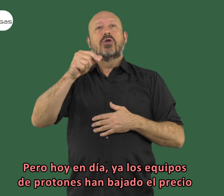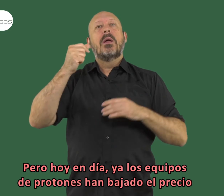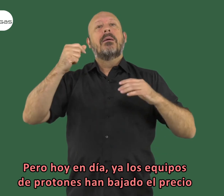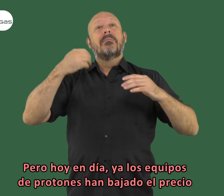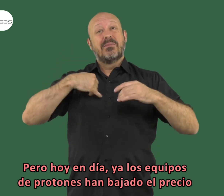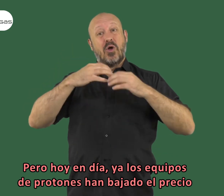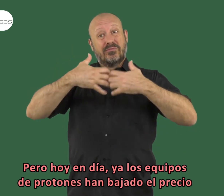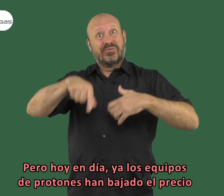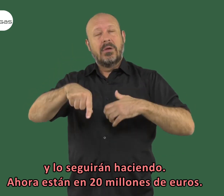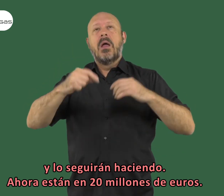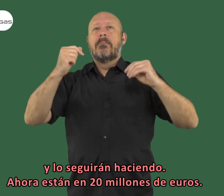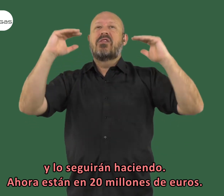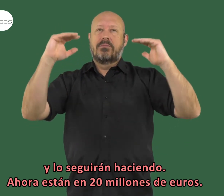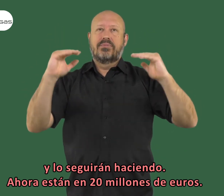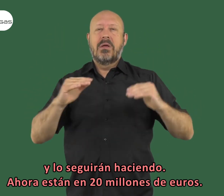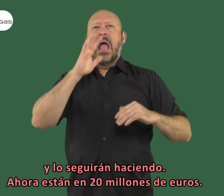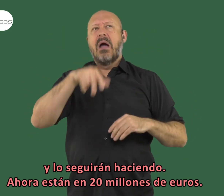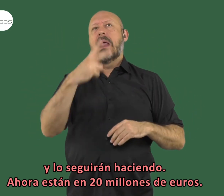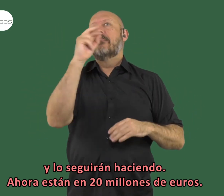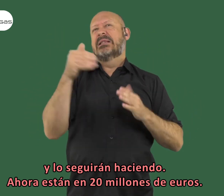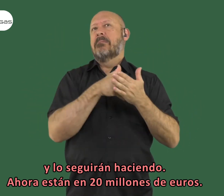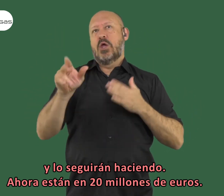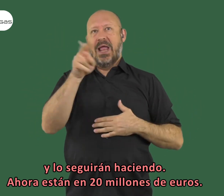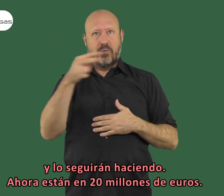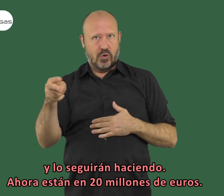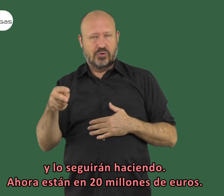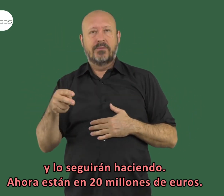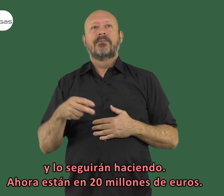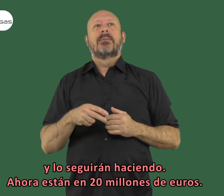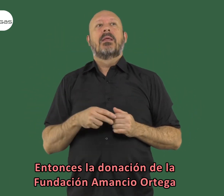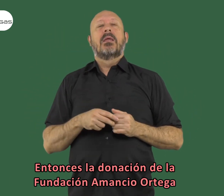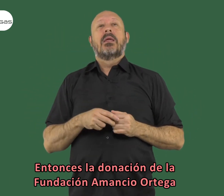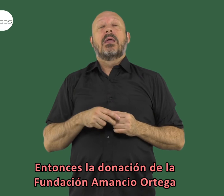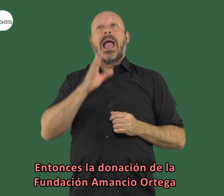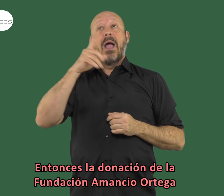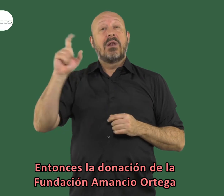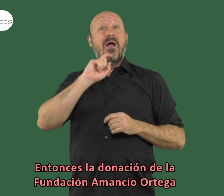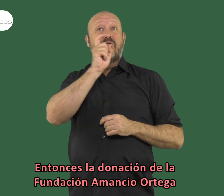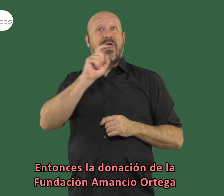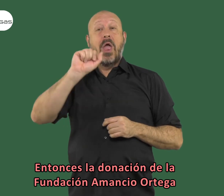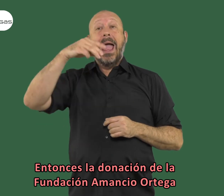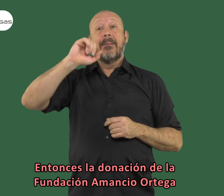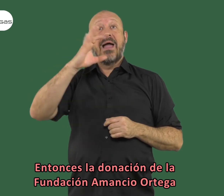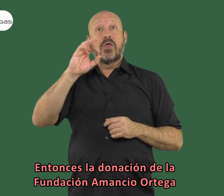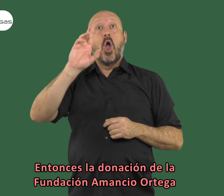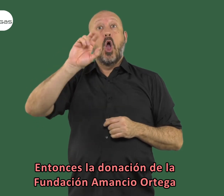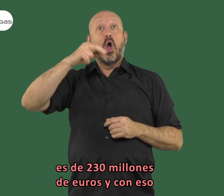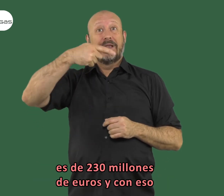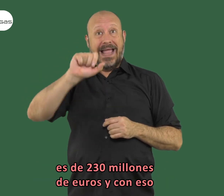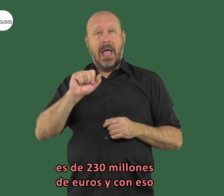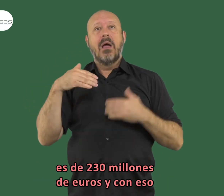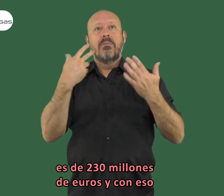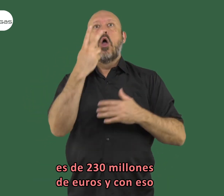de protones han bajado el precio y lo seguirán haciendo. Ahora están en 20 millones de euros. La donación de la Fundación Amancio Ortega es